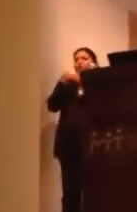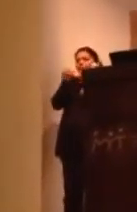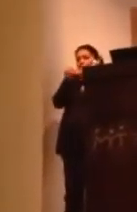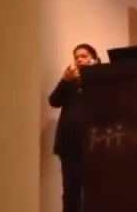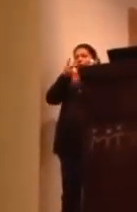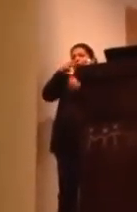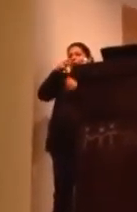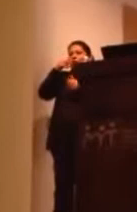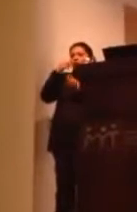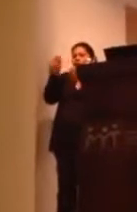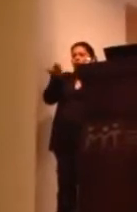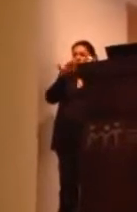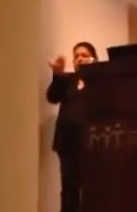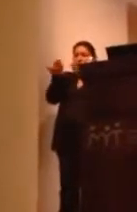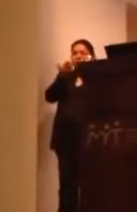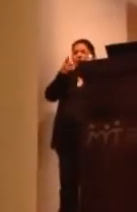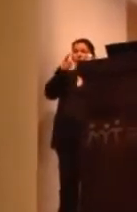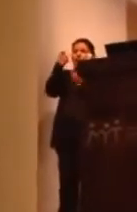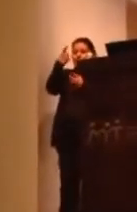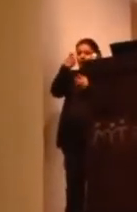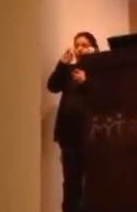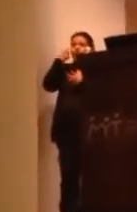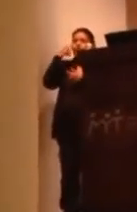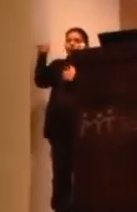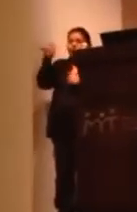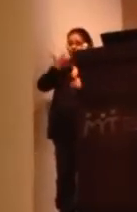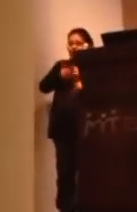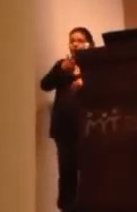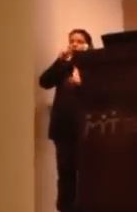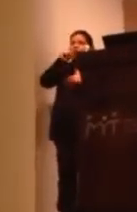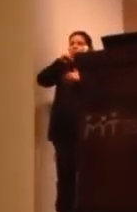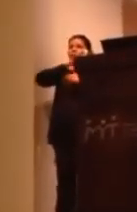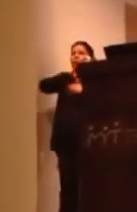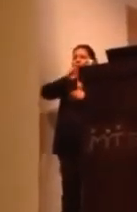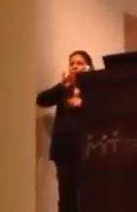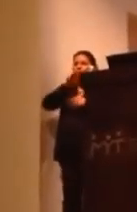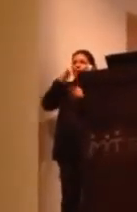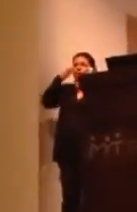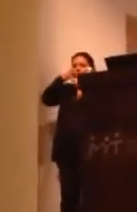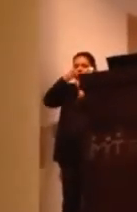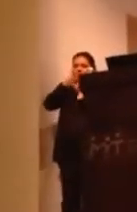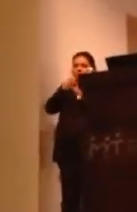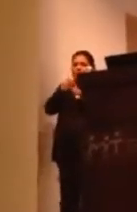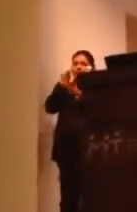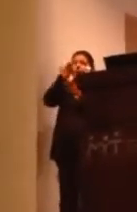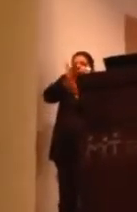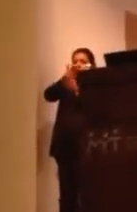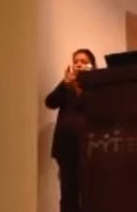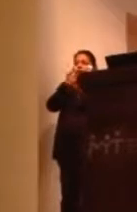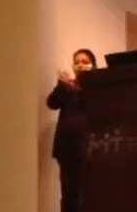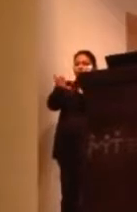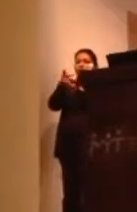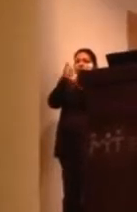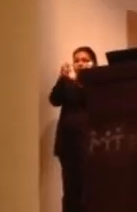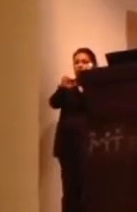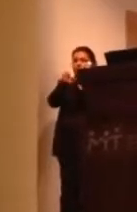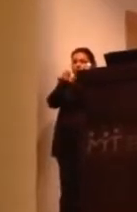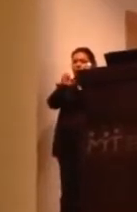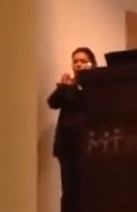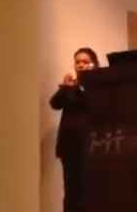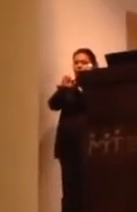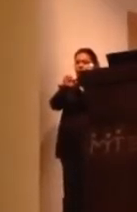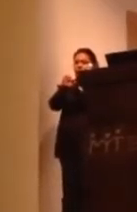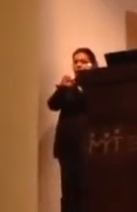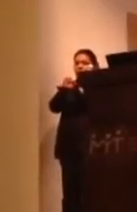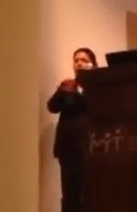un psiquiatra para saber qué está pasando con ese cerebro para poderlo atacar en el tratamiento. Porque mi tratamiento va a